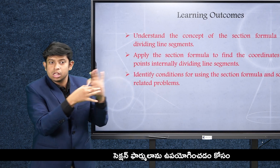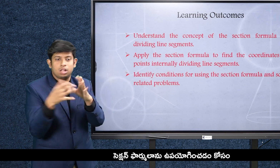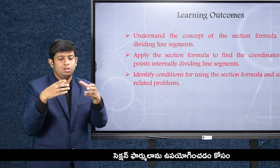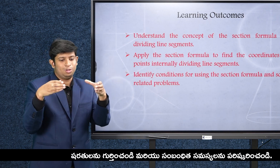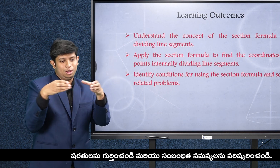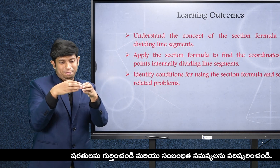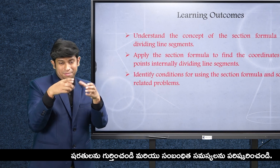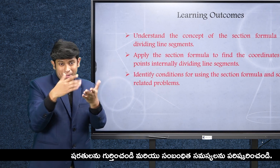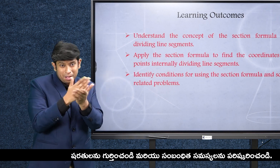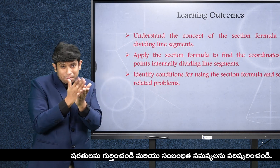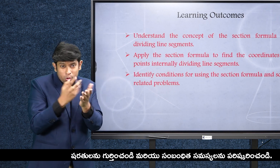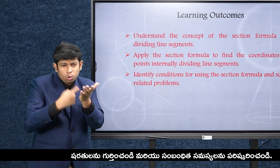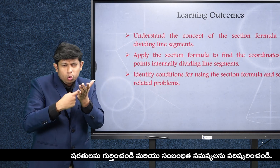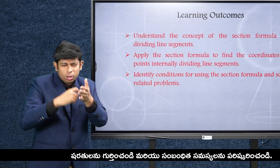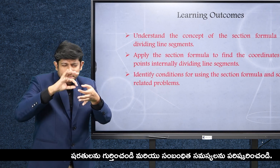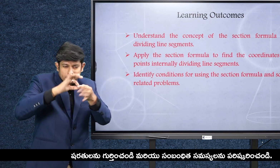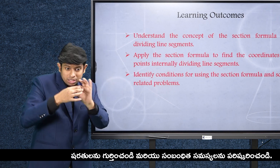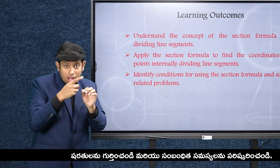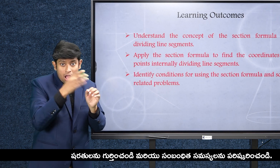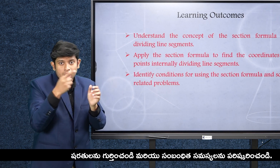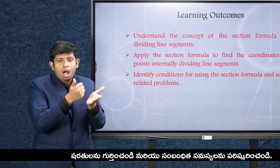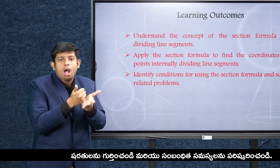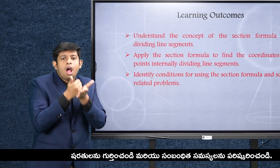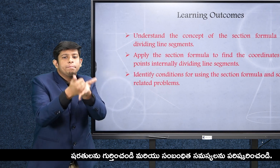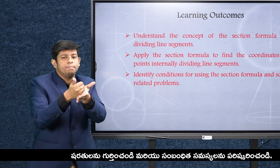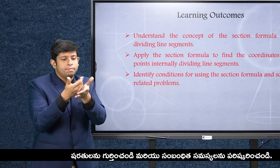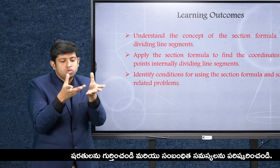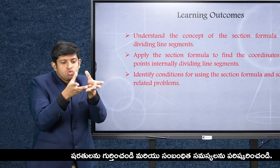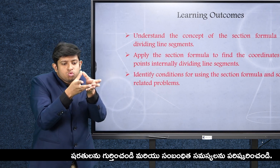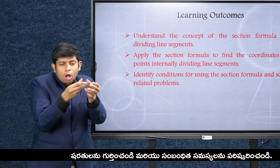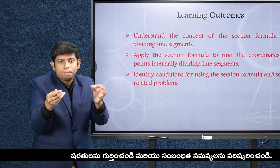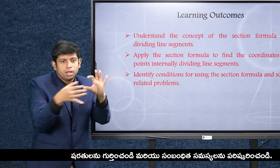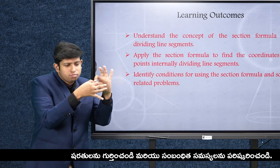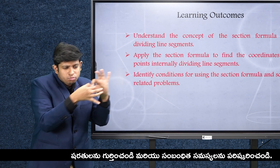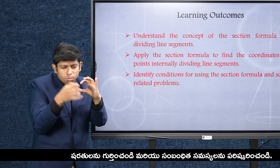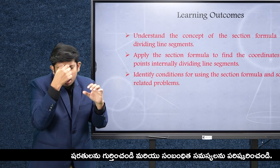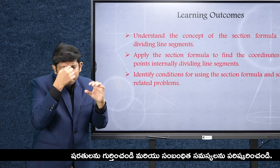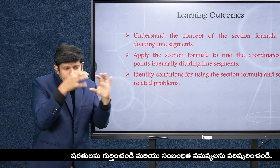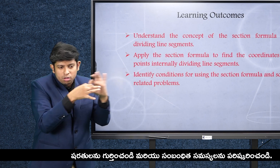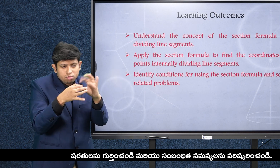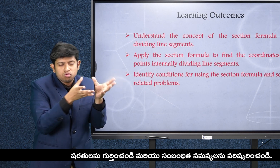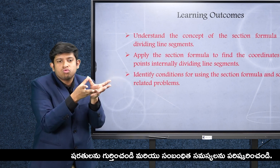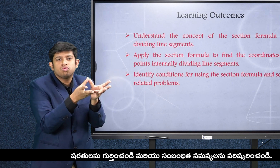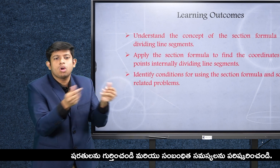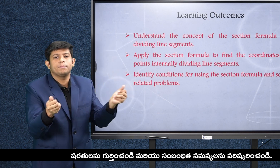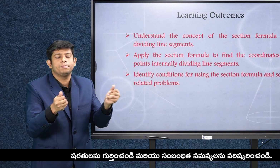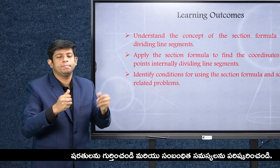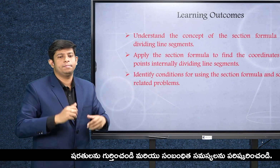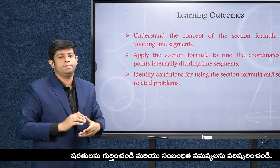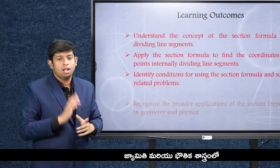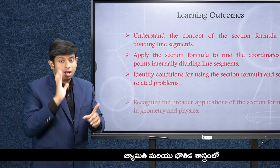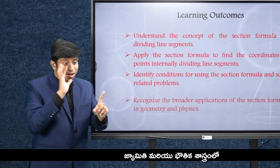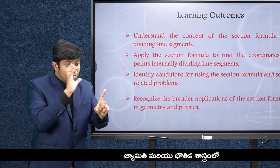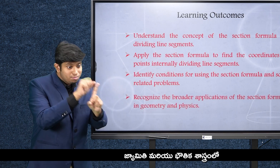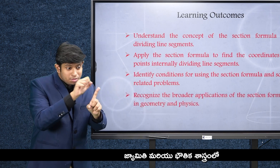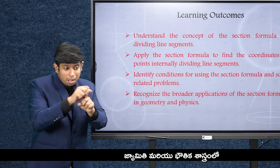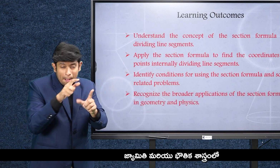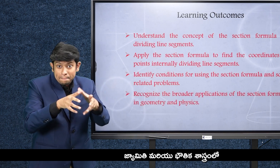కోసం శరతులను గుర్తించండి మరియు సంబంధిత సమస్యలను పరిష్కరించండి జామితి